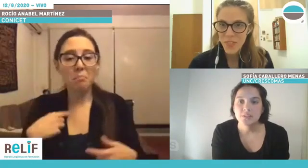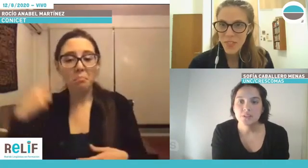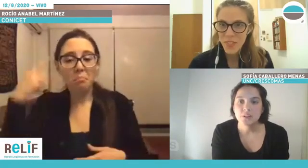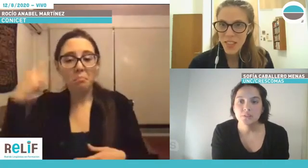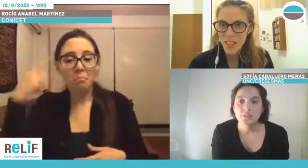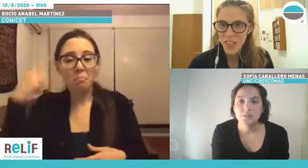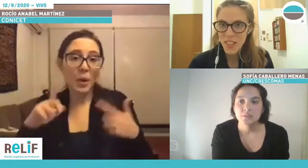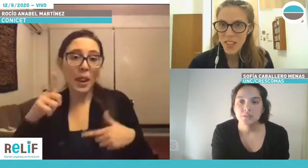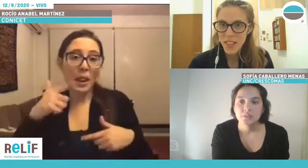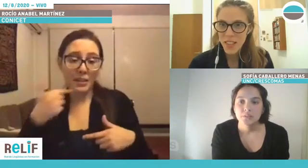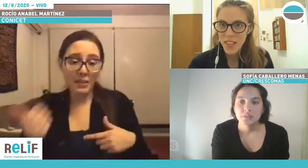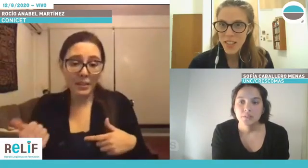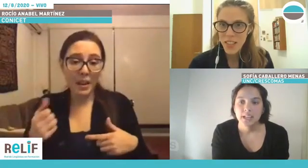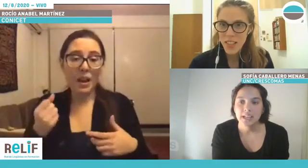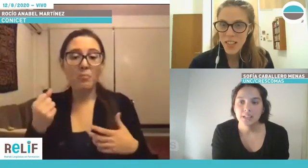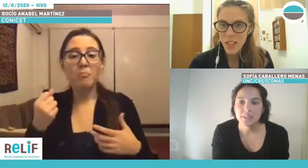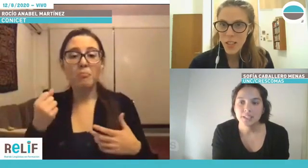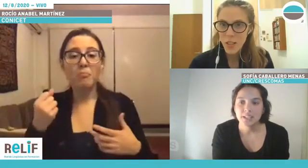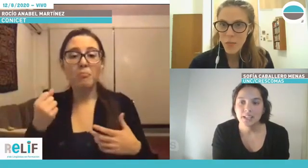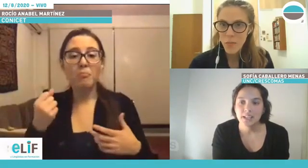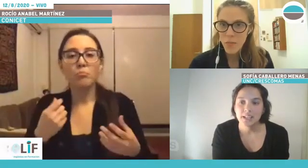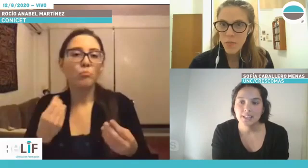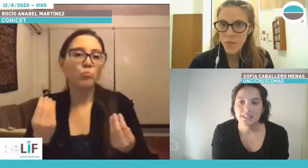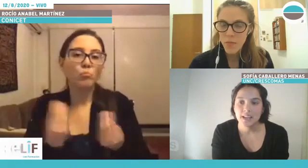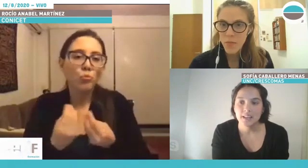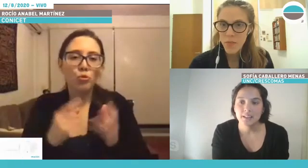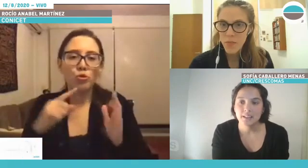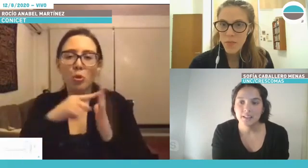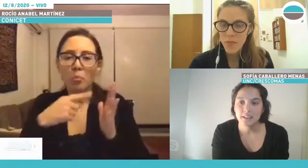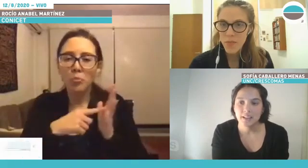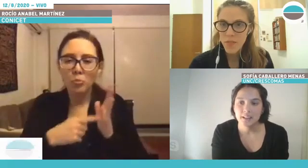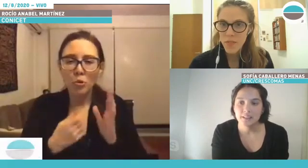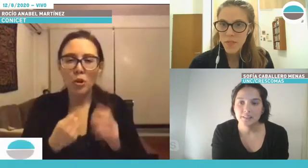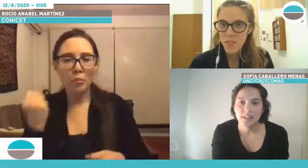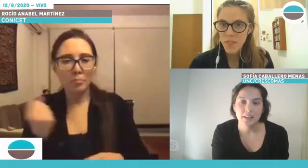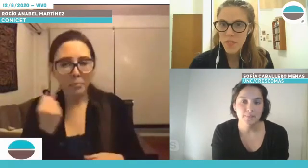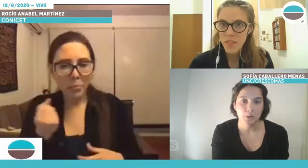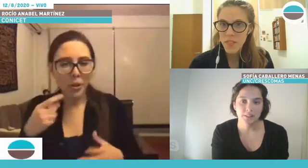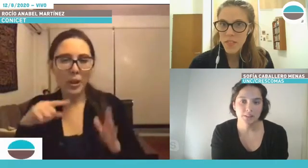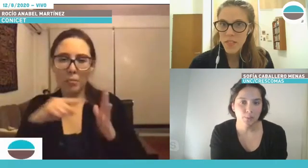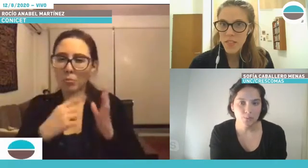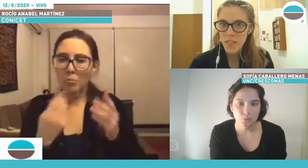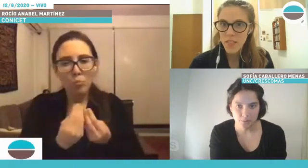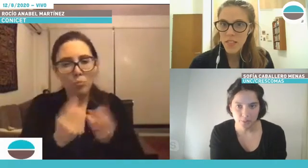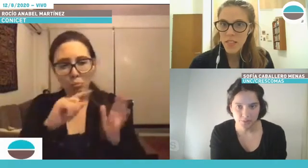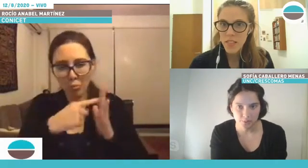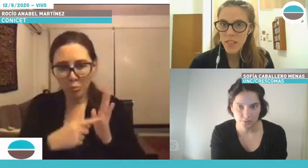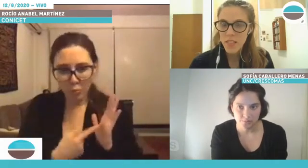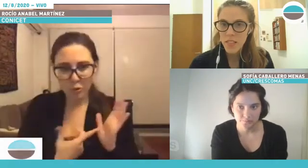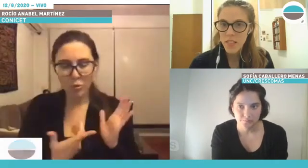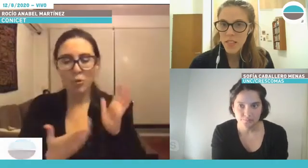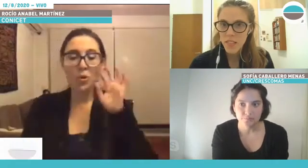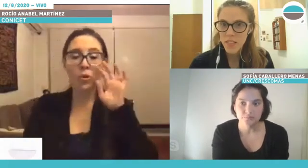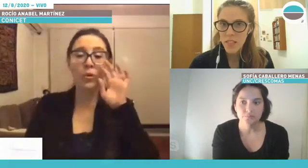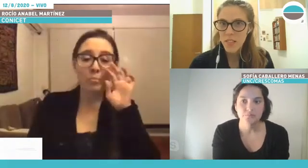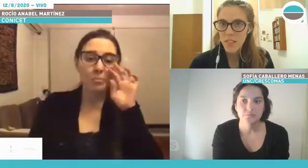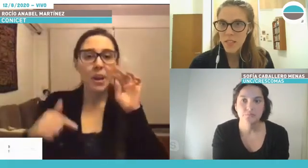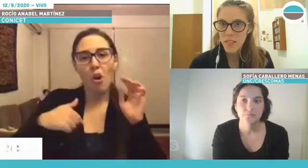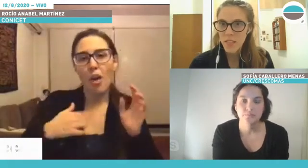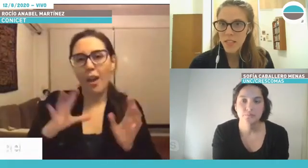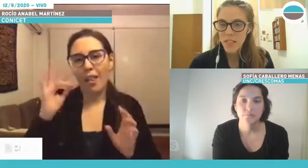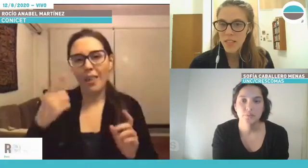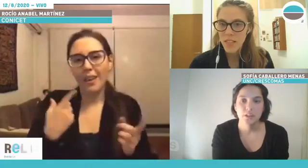yo pienso que la lingüística de la LSA es importante por muchos motivos.